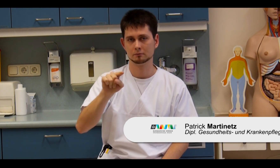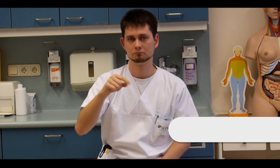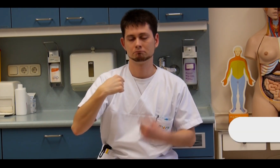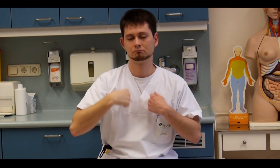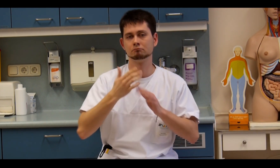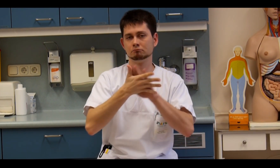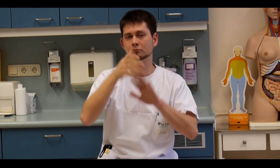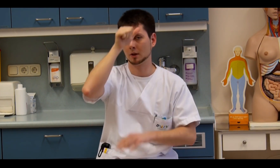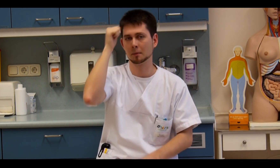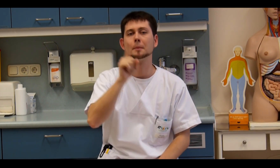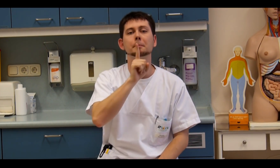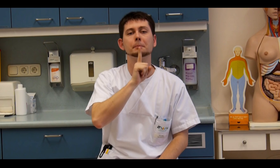und das ist mein Gewerbename.